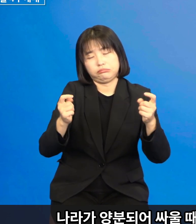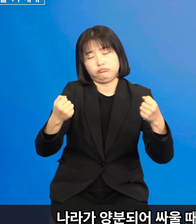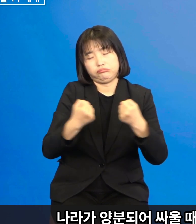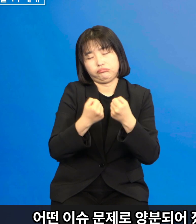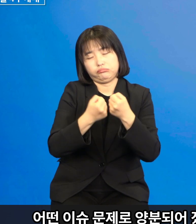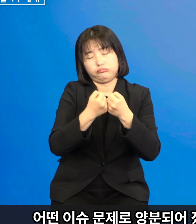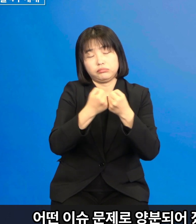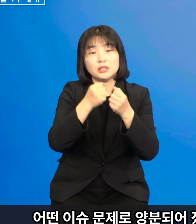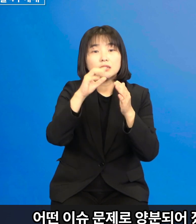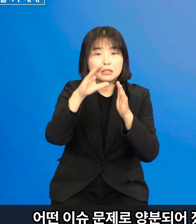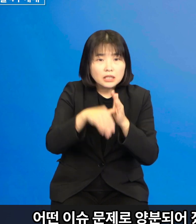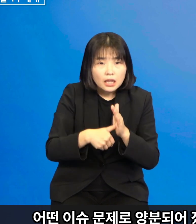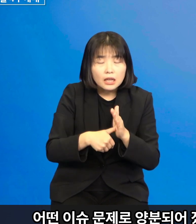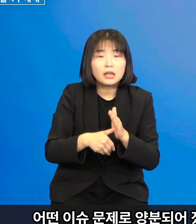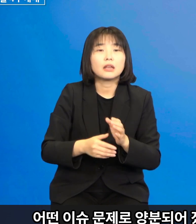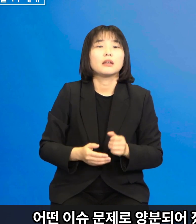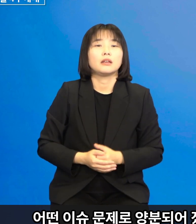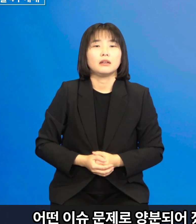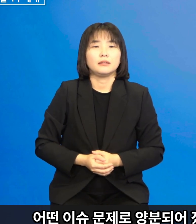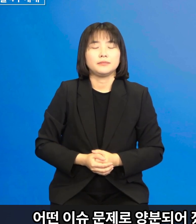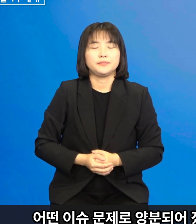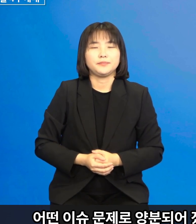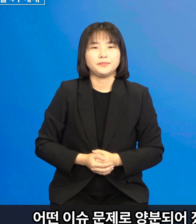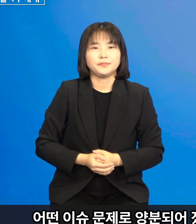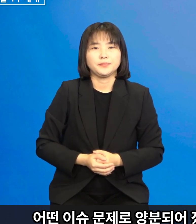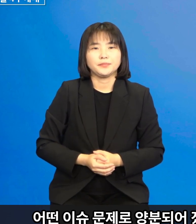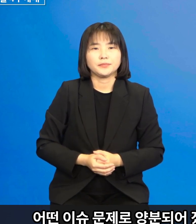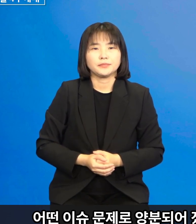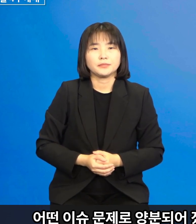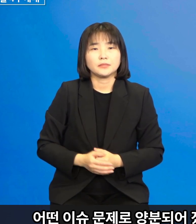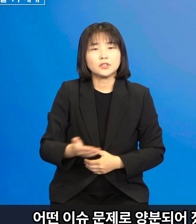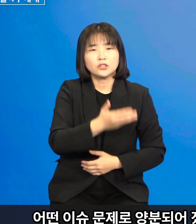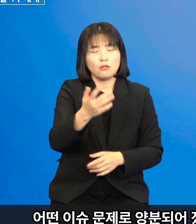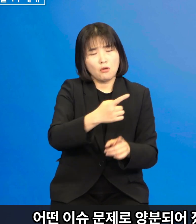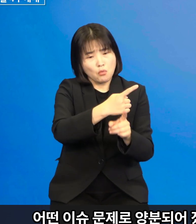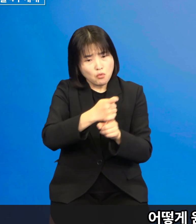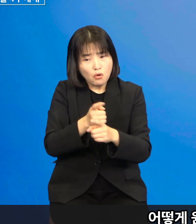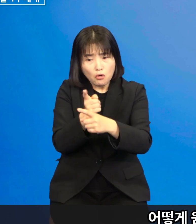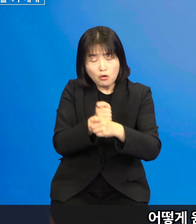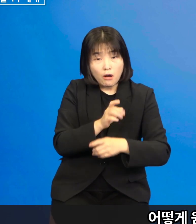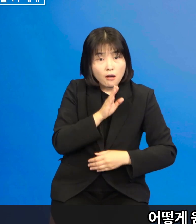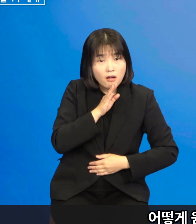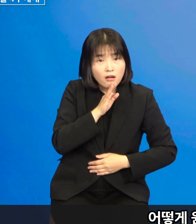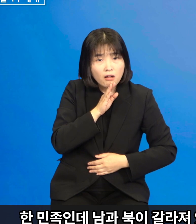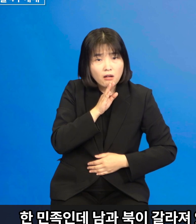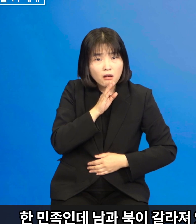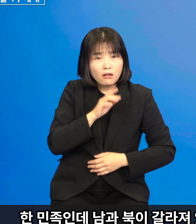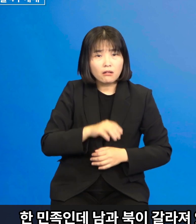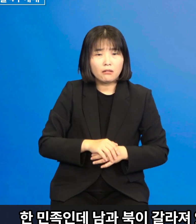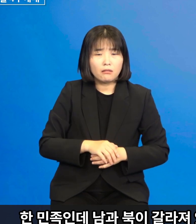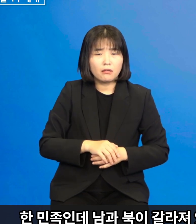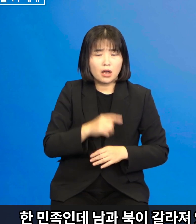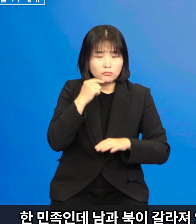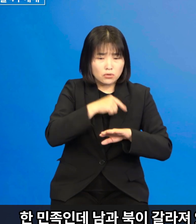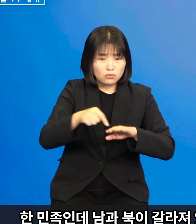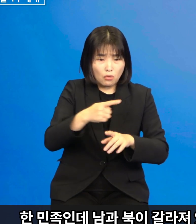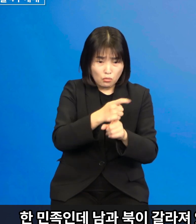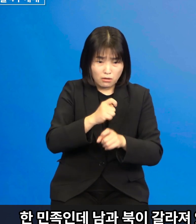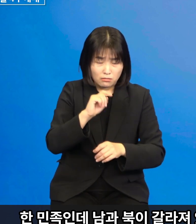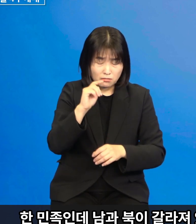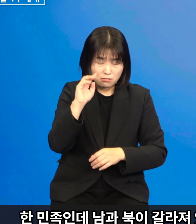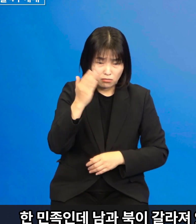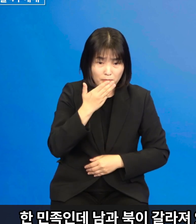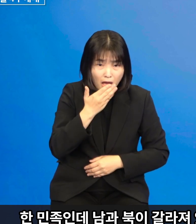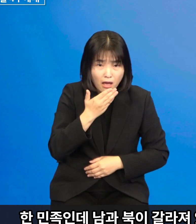의견 문제로, 어떤 이슈 문제로 양분되어 졌을 때, 여러분 원수입니까 그것이? 어떻게 원수가 됩니까? 한 민족인데 남과